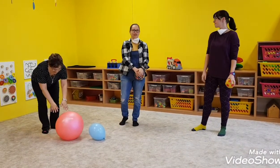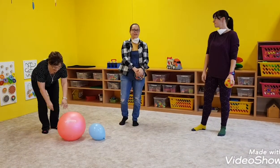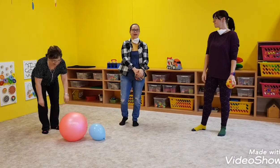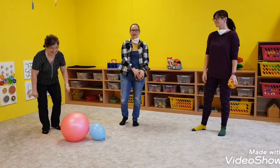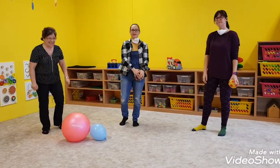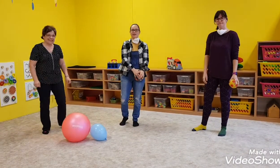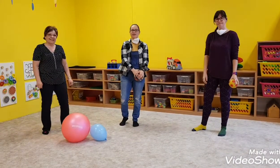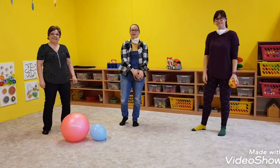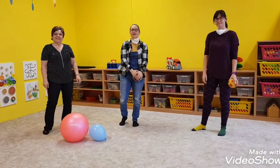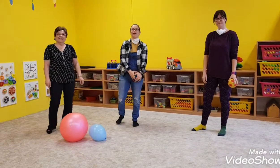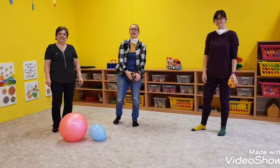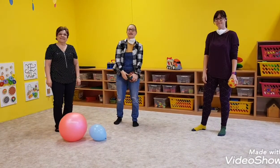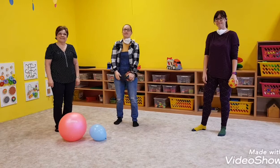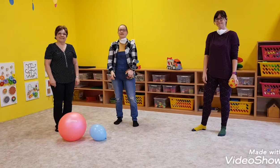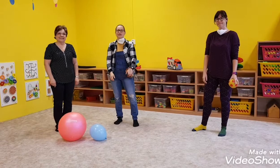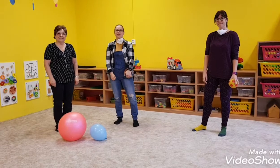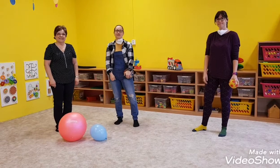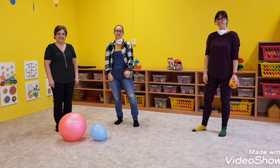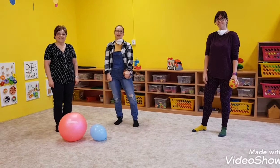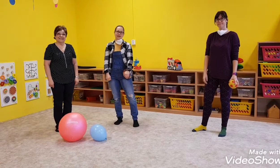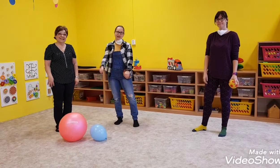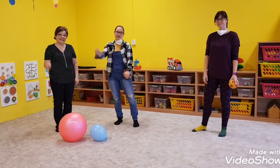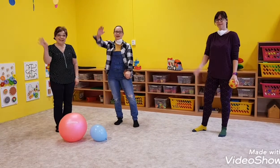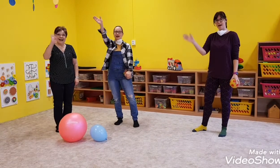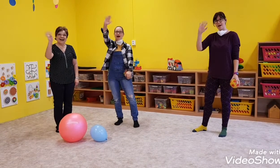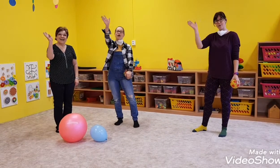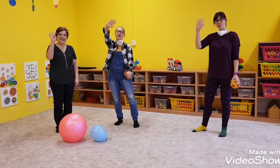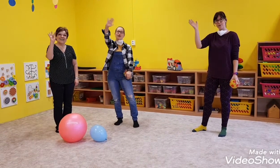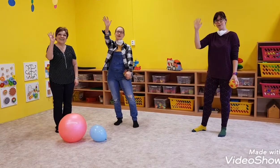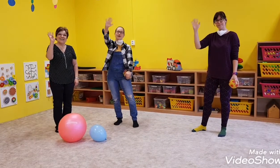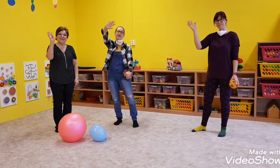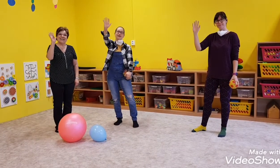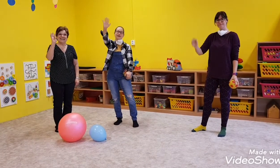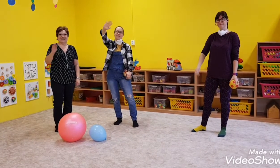loučíme a těšíme se na tebe zase příští týden. Ahoj!